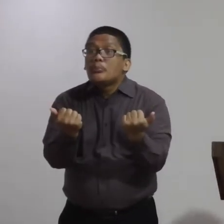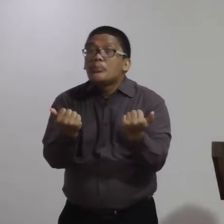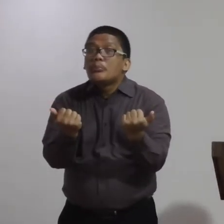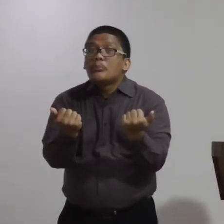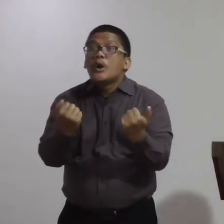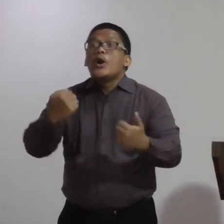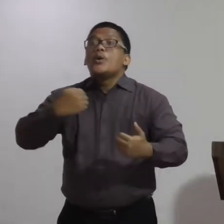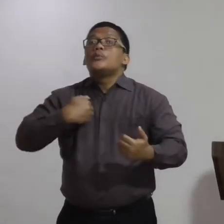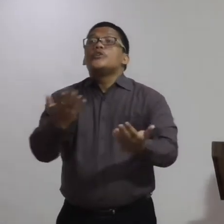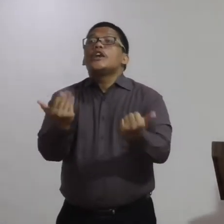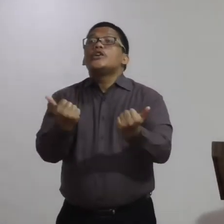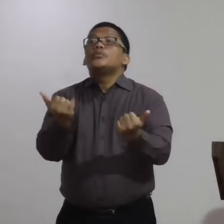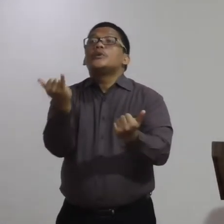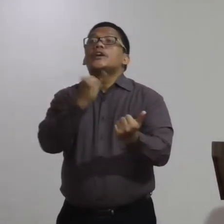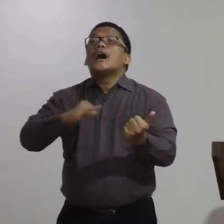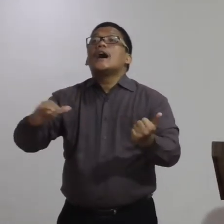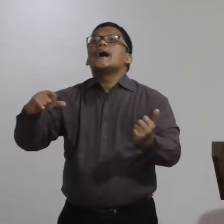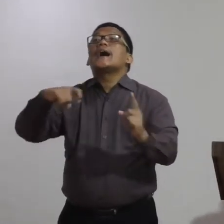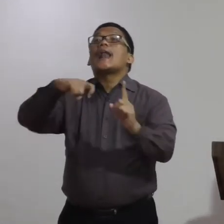memiliki kehidupan yang kekal.